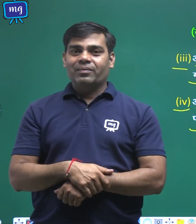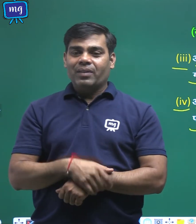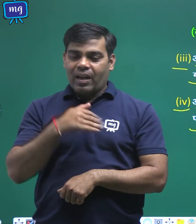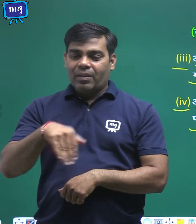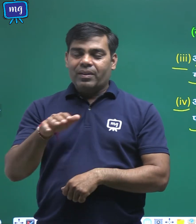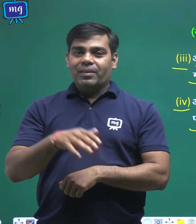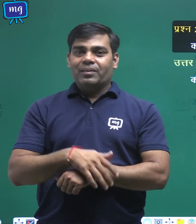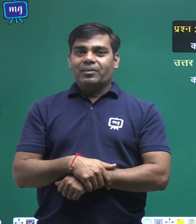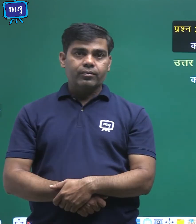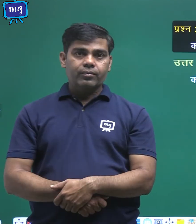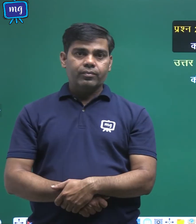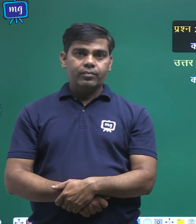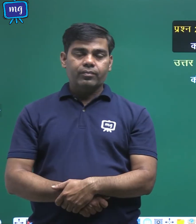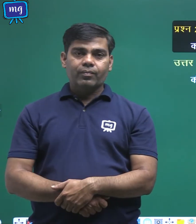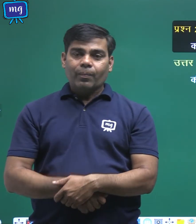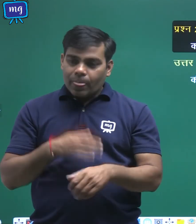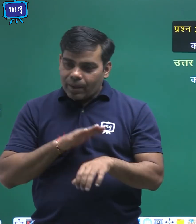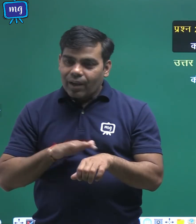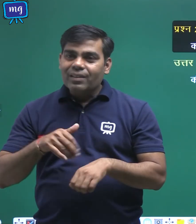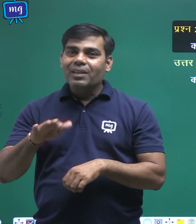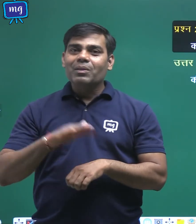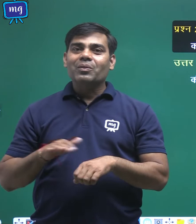आगे बढ़े, आगे चलें बच्चों।